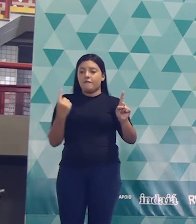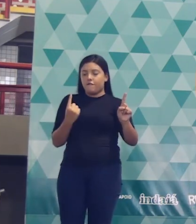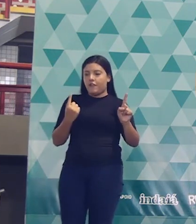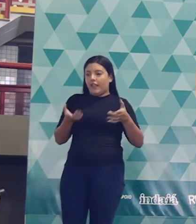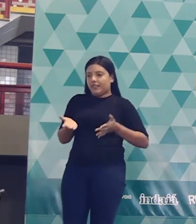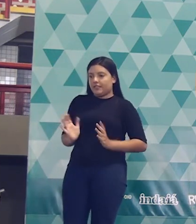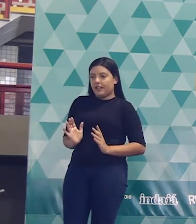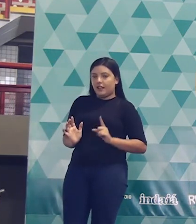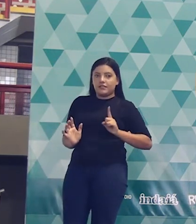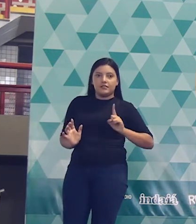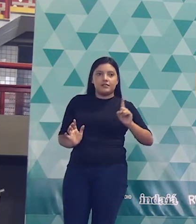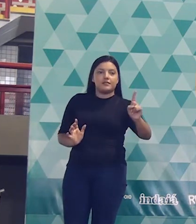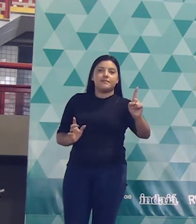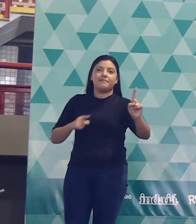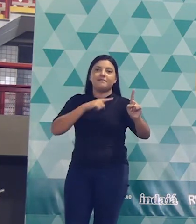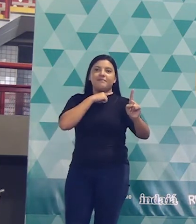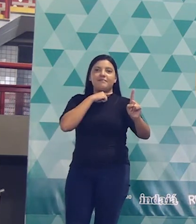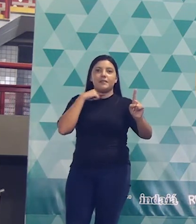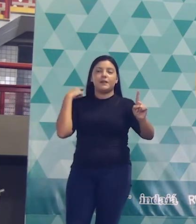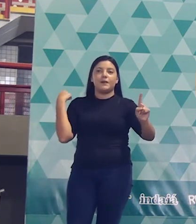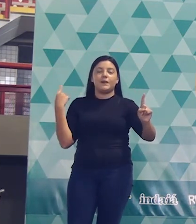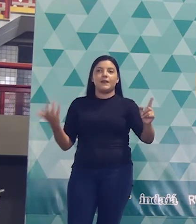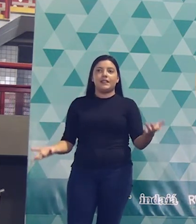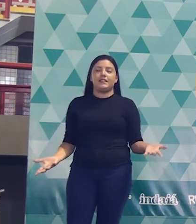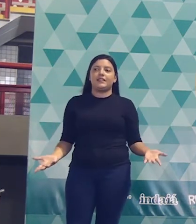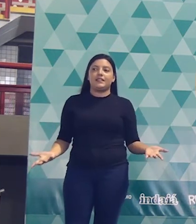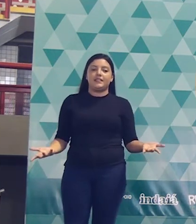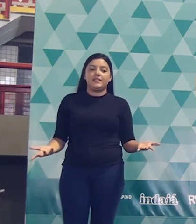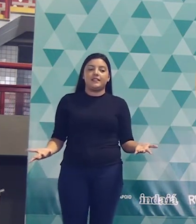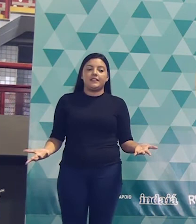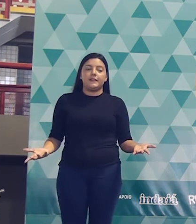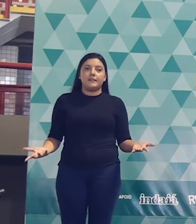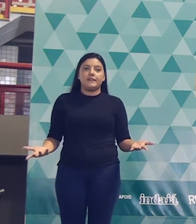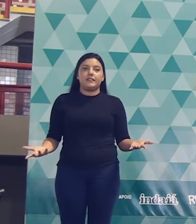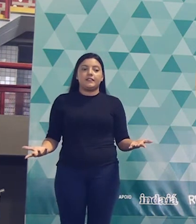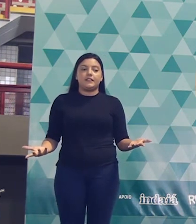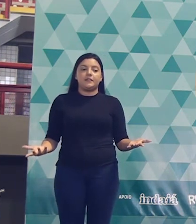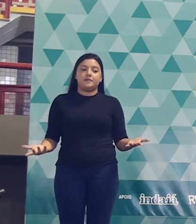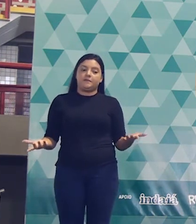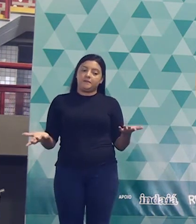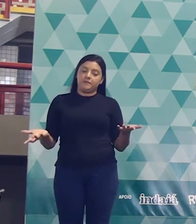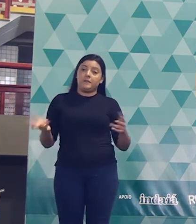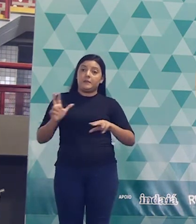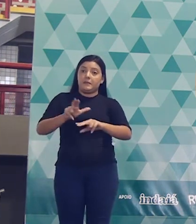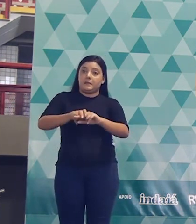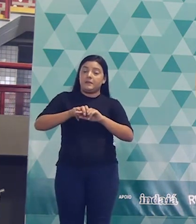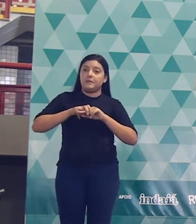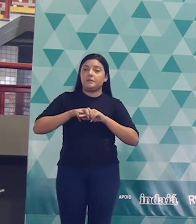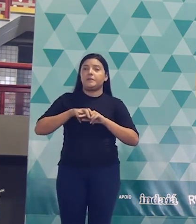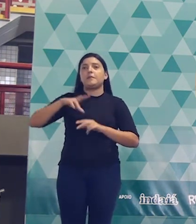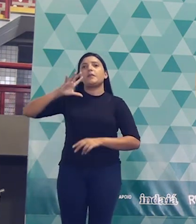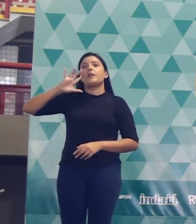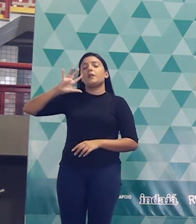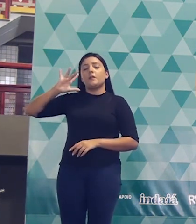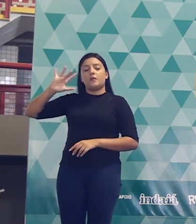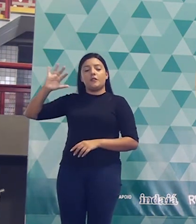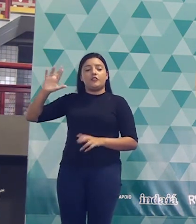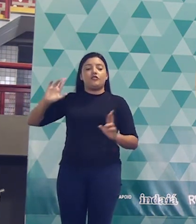que? São os que morrem. Aí. Por isso que o som é